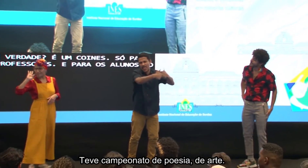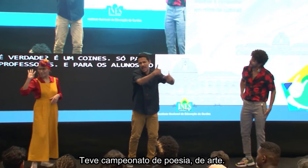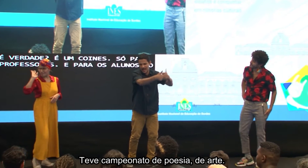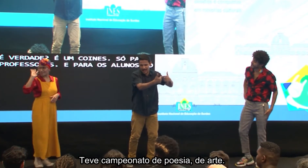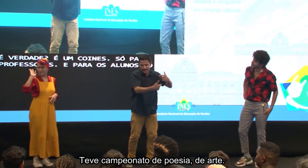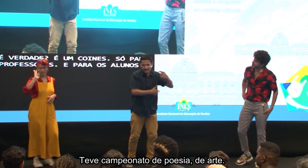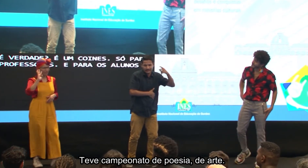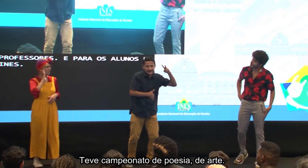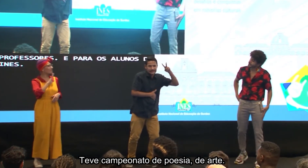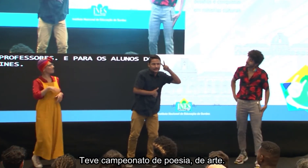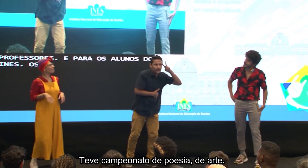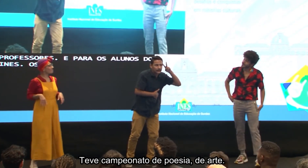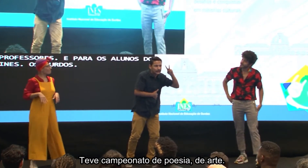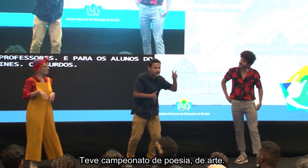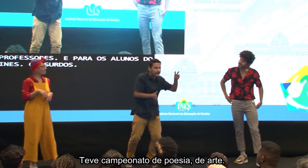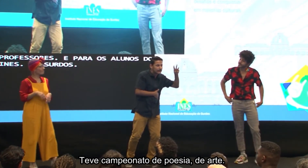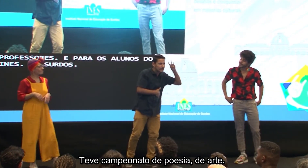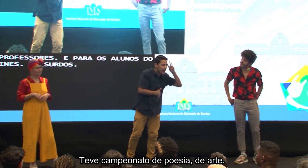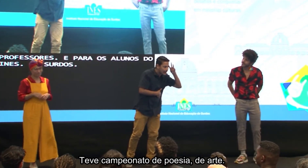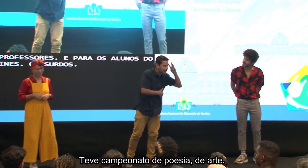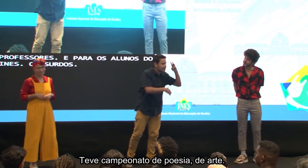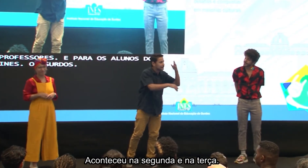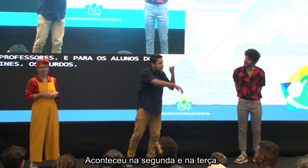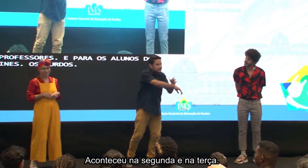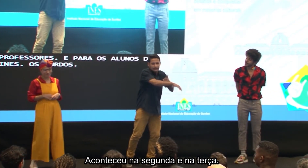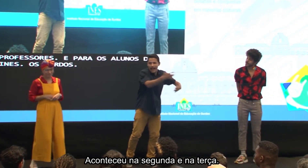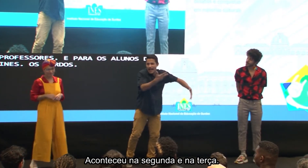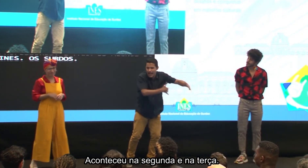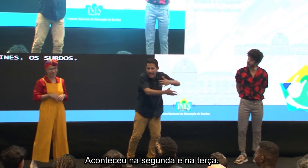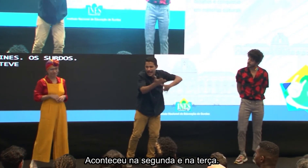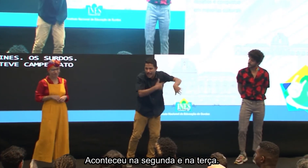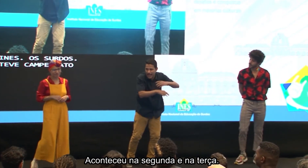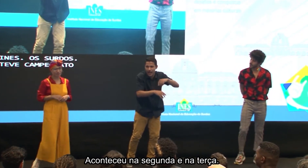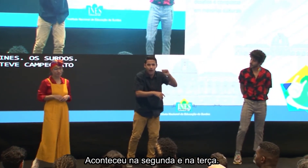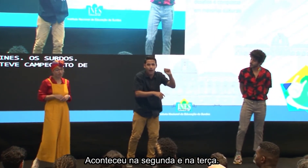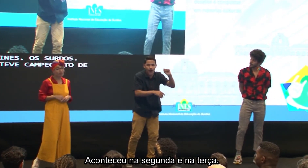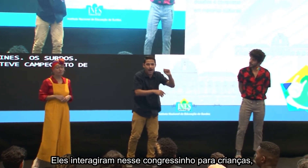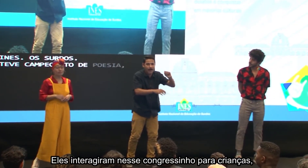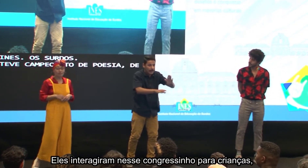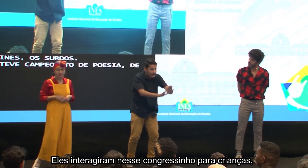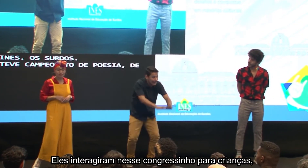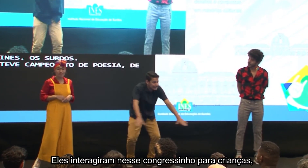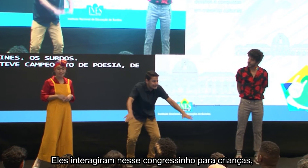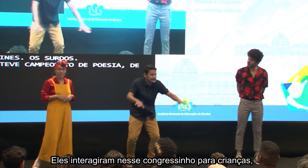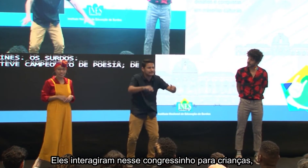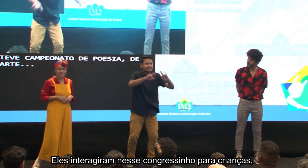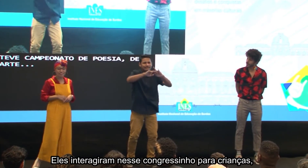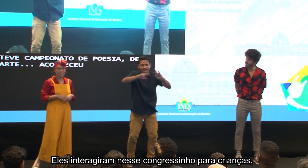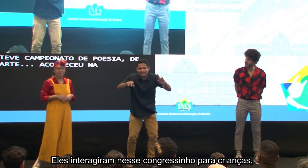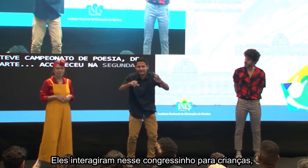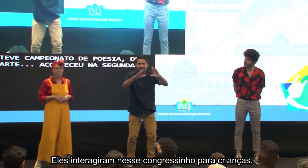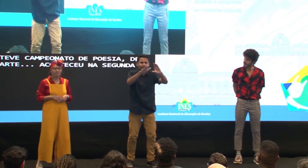Teve o campeonato de poesia, de arte, e aconteceu na segunda e na terça, e eles interagiram nesse congressinho para